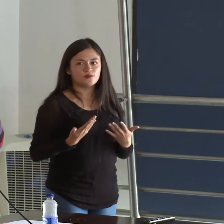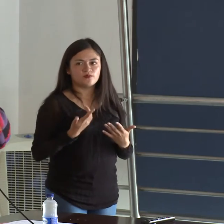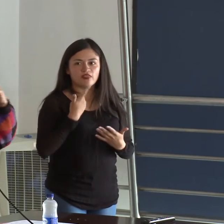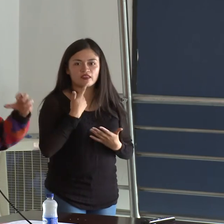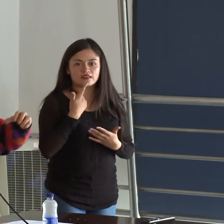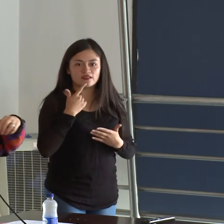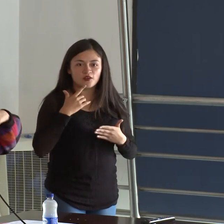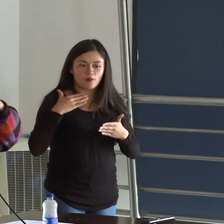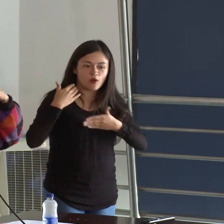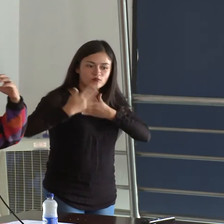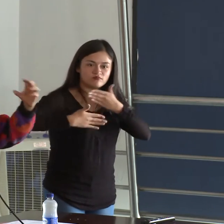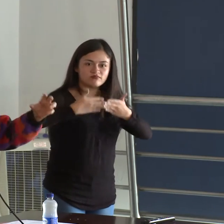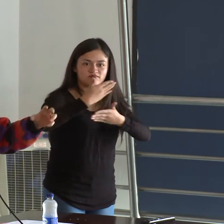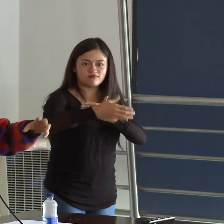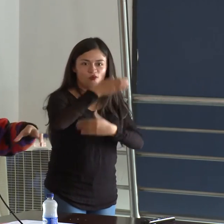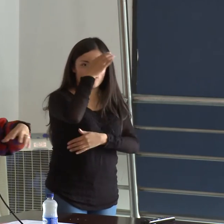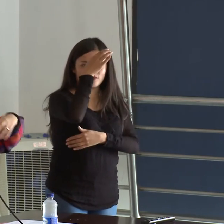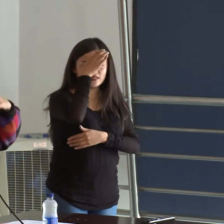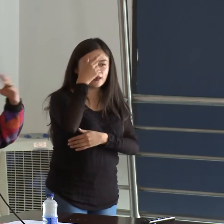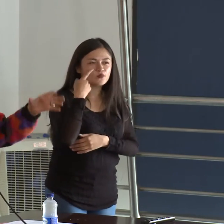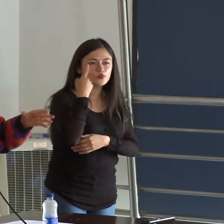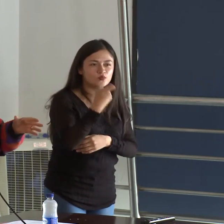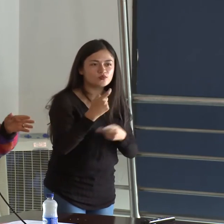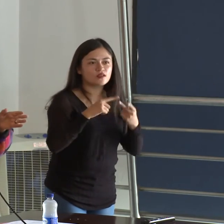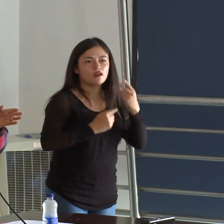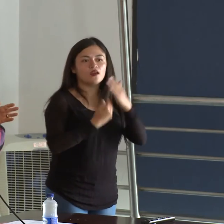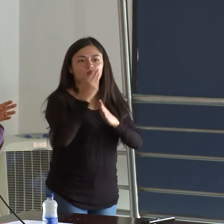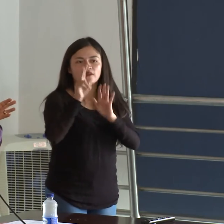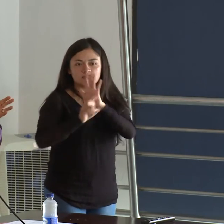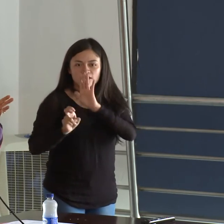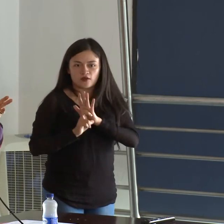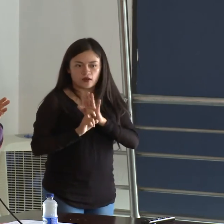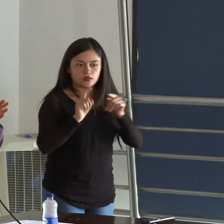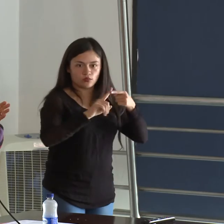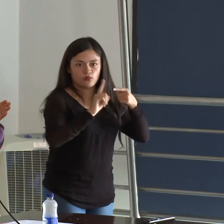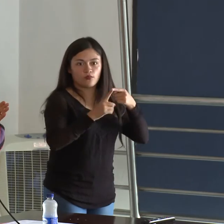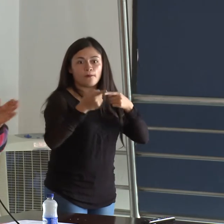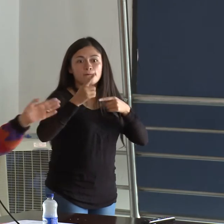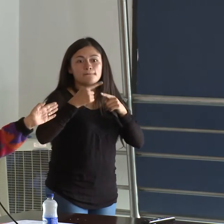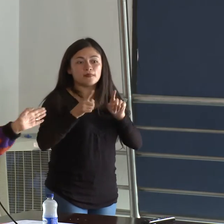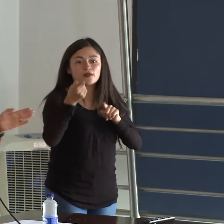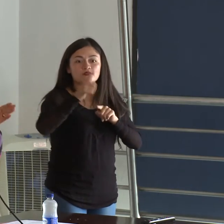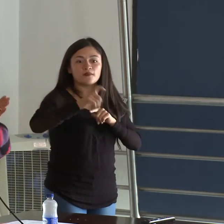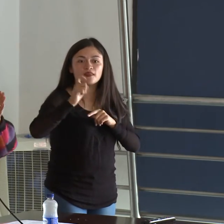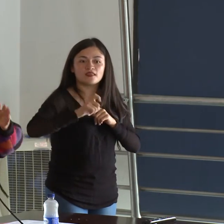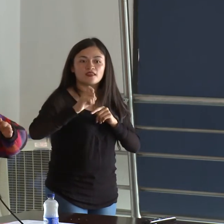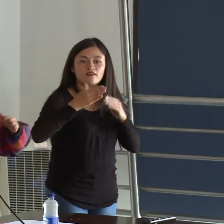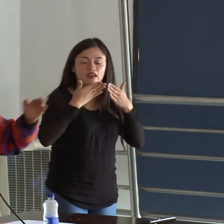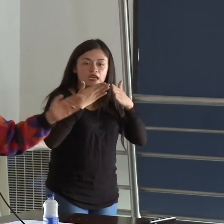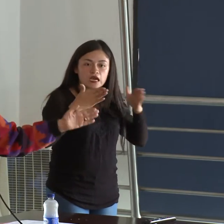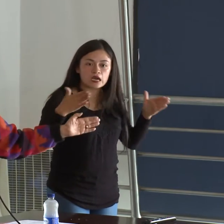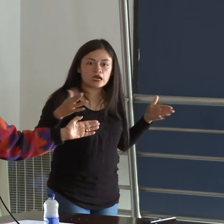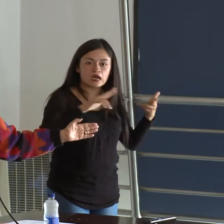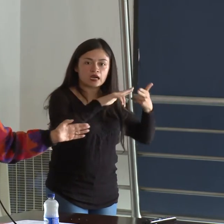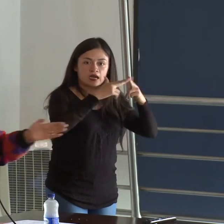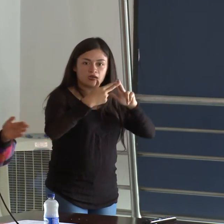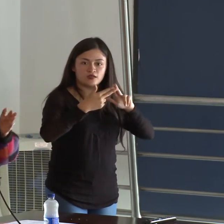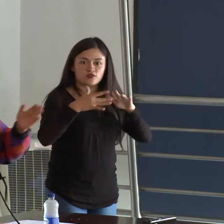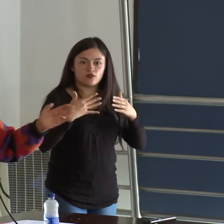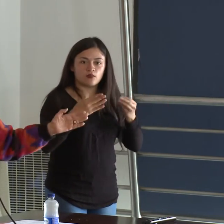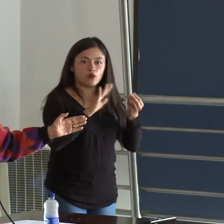el avance en términos conceptuales, académicos, sino justamente abrir espacio a esa relación